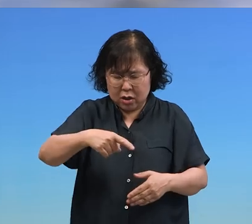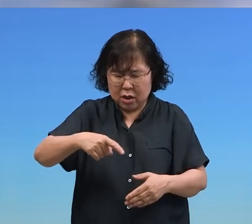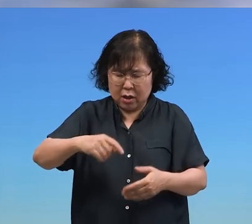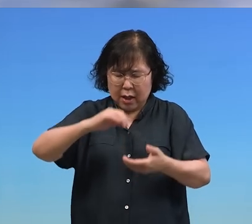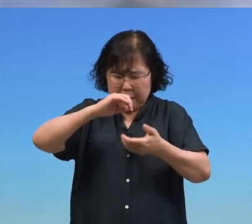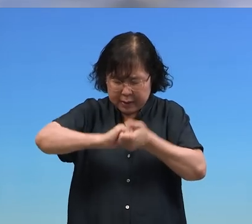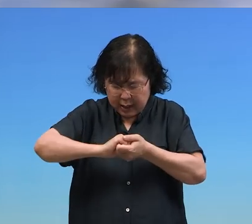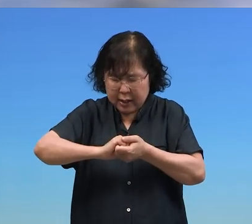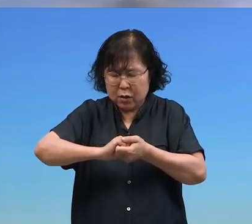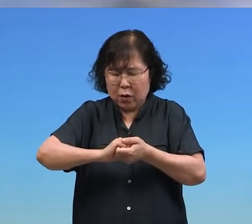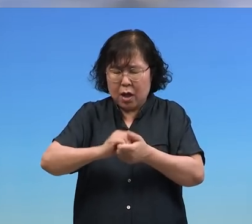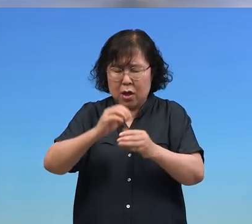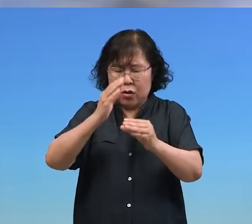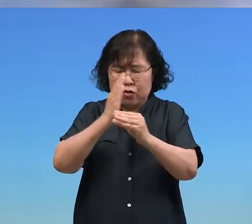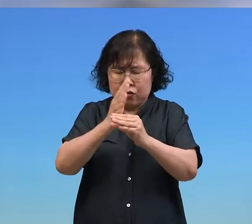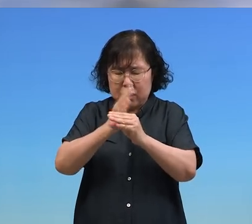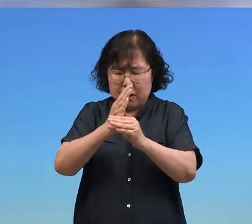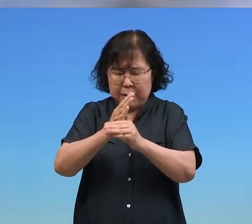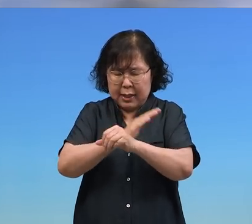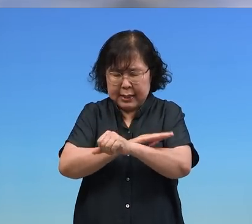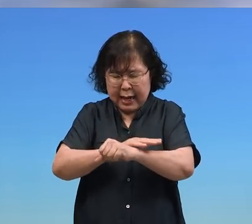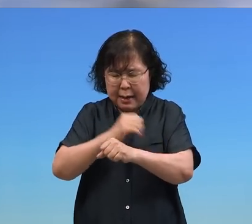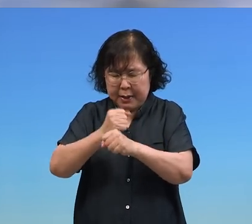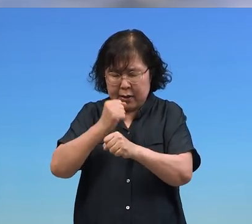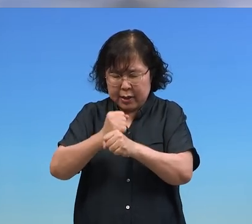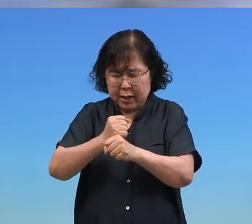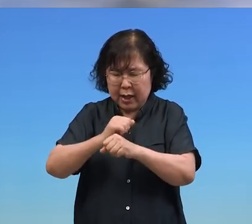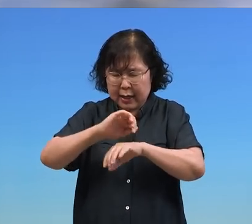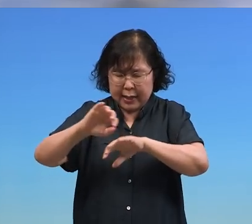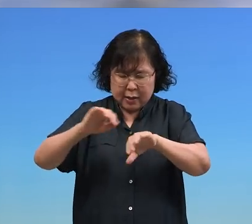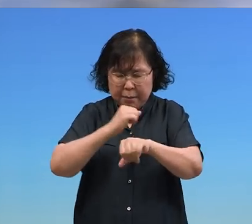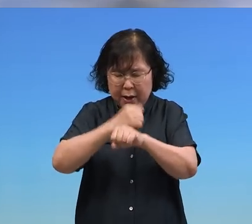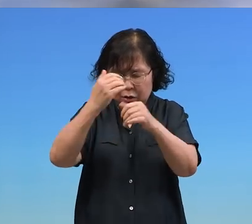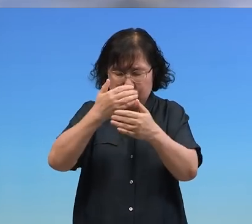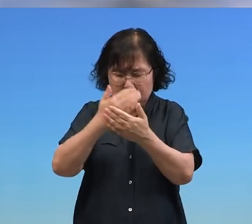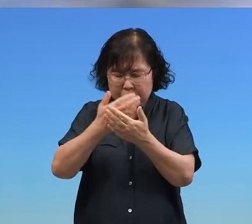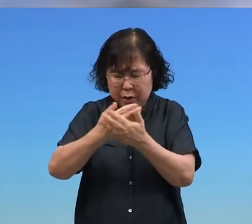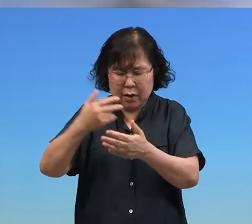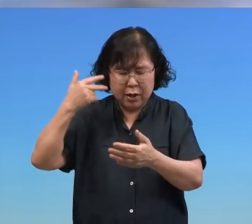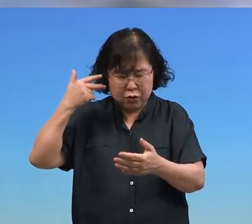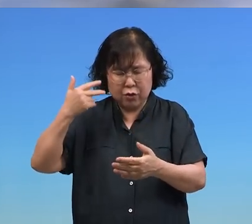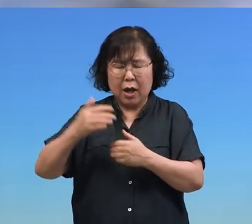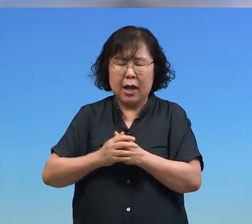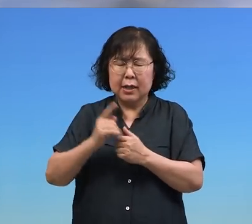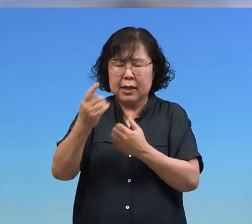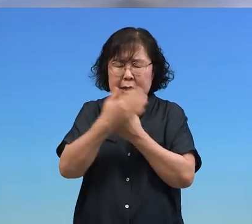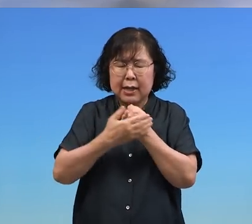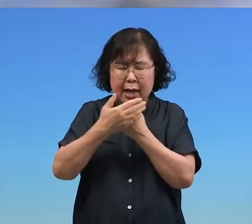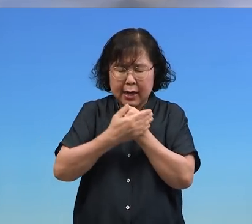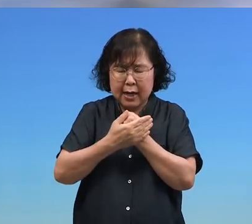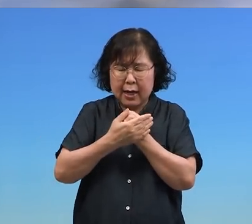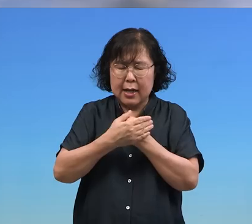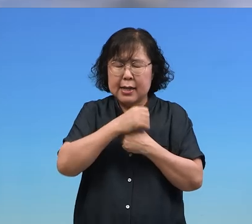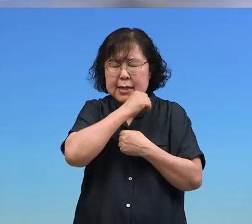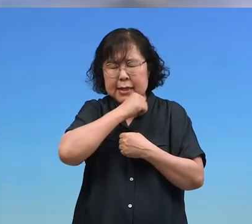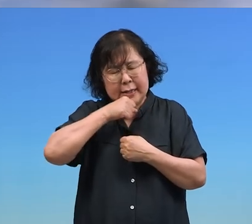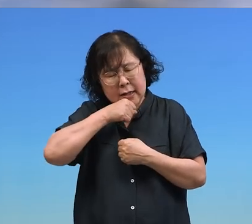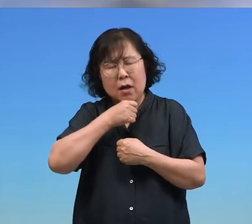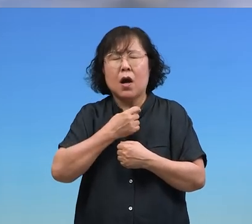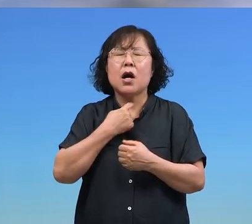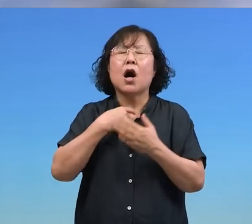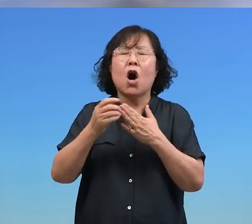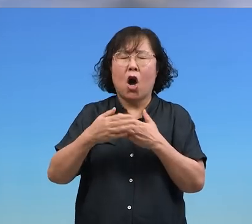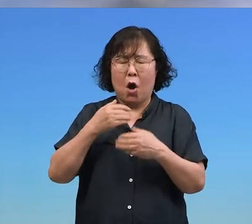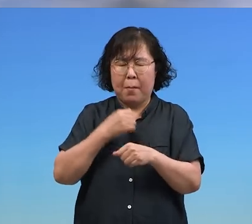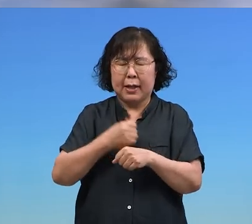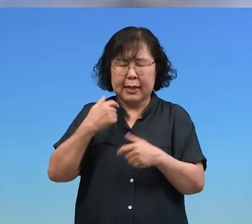되어서 혼란 없는 자녀 교육이 되도록 주님 간섭하여 주시옵소서 이번 한 주간 그 은혜를 맛보고